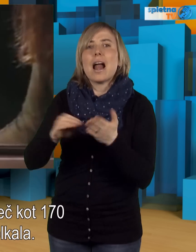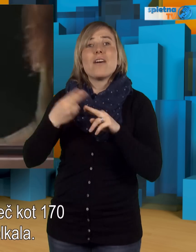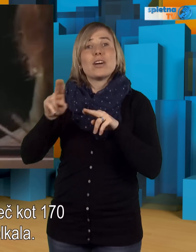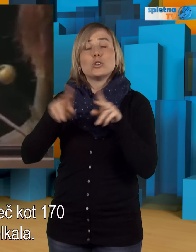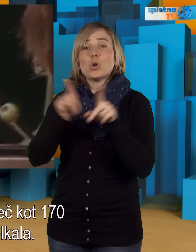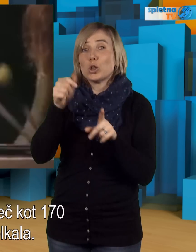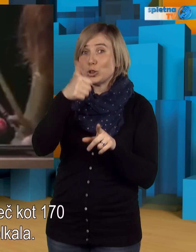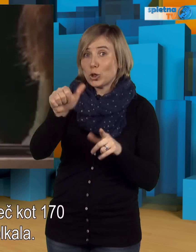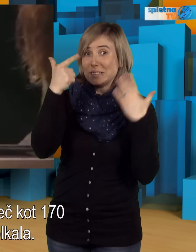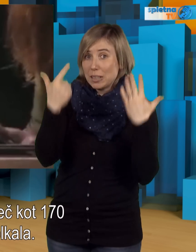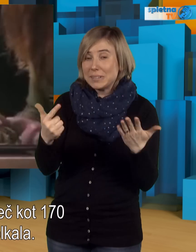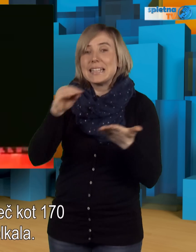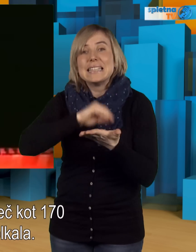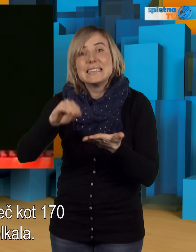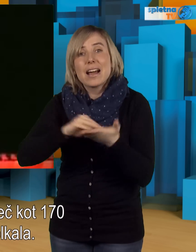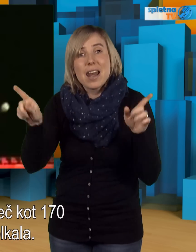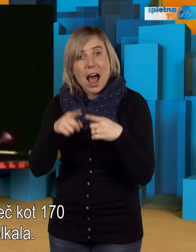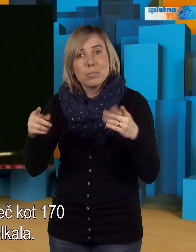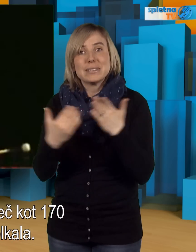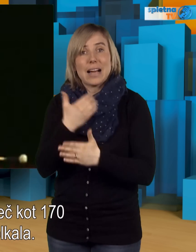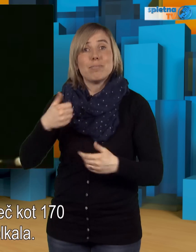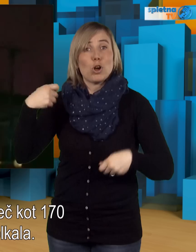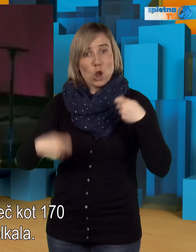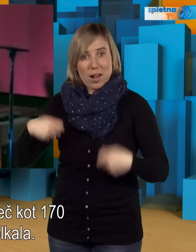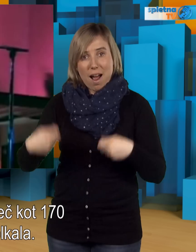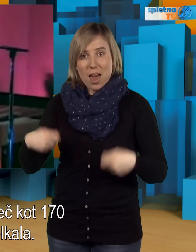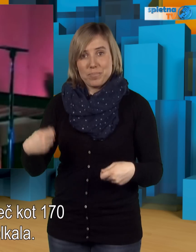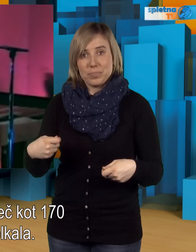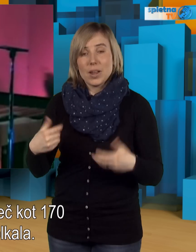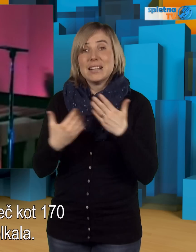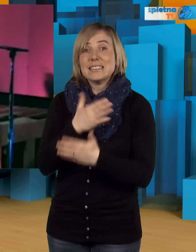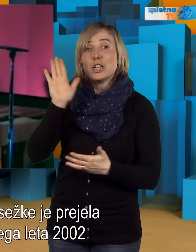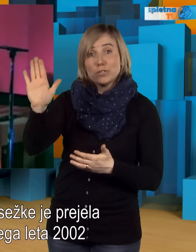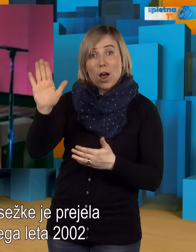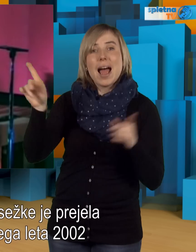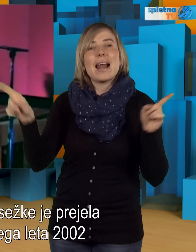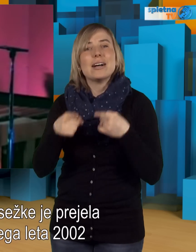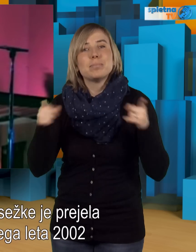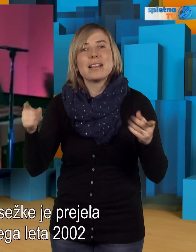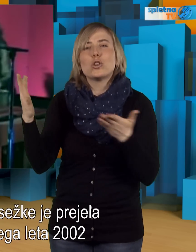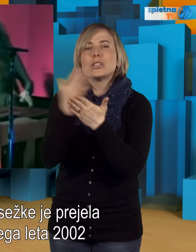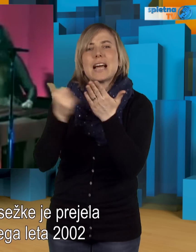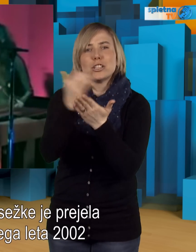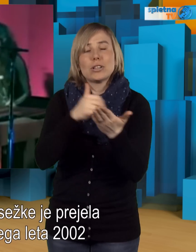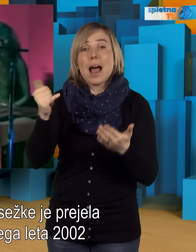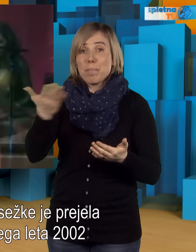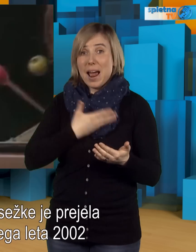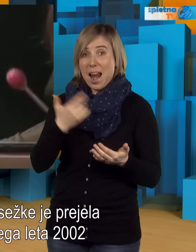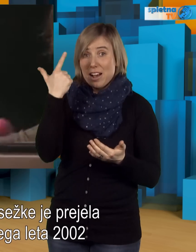Napisala je že več kot 170 skladb za tolkala. Za svoje glasbene dosežke je prejela 2